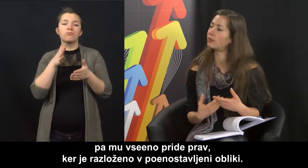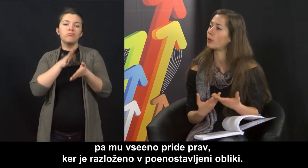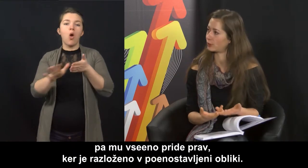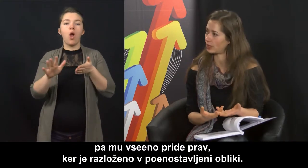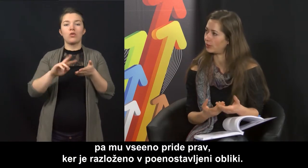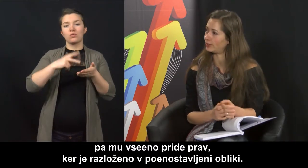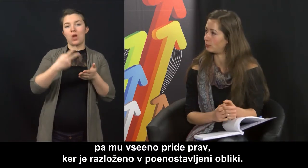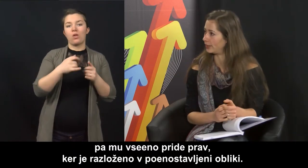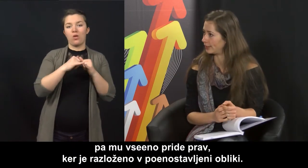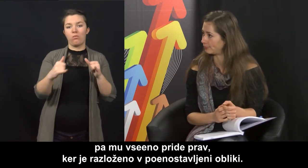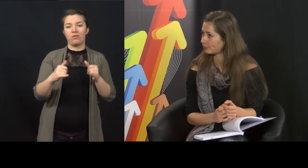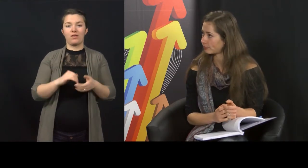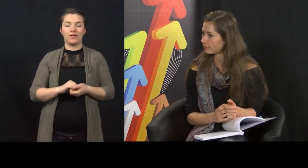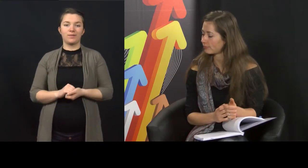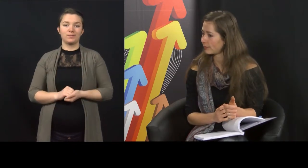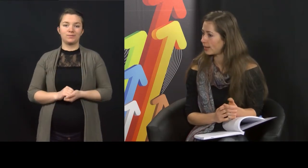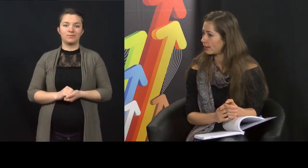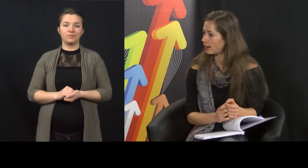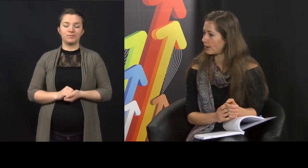v poenostavljeni obliki.